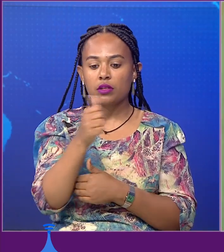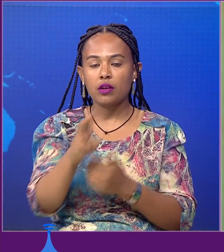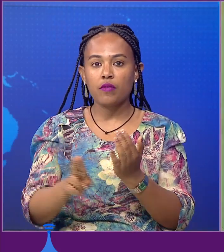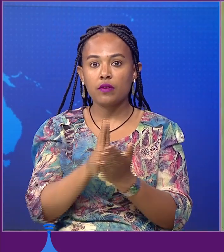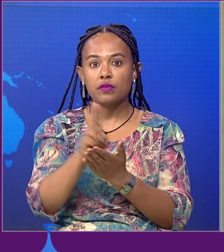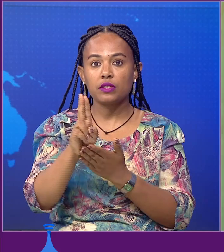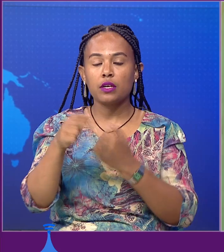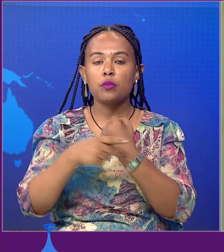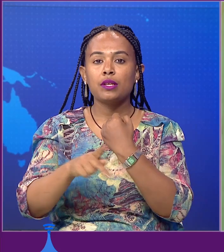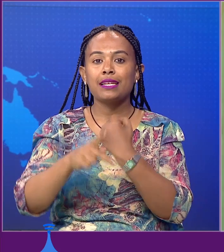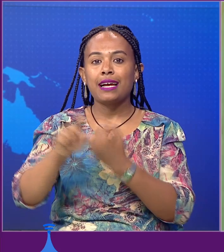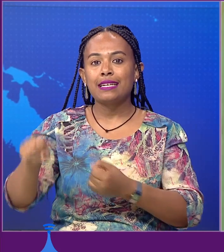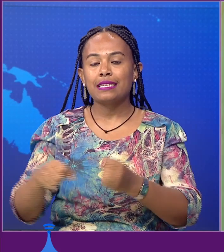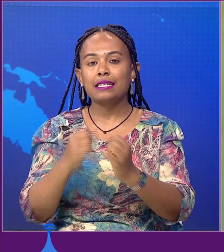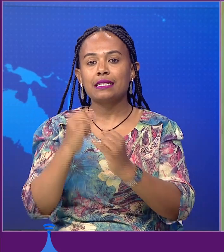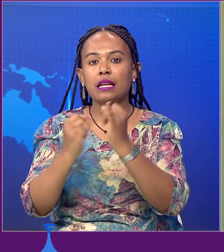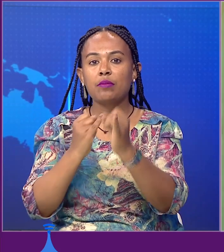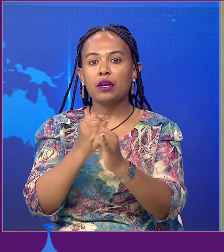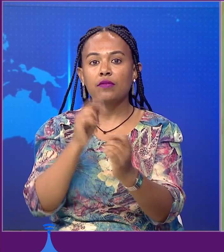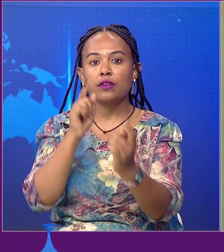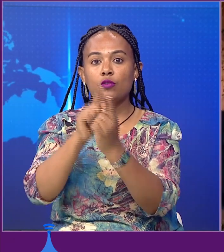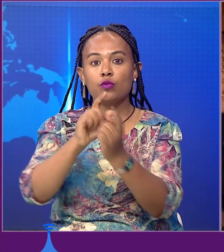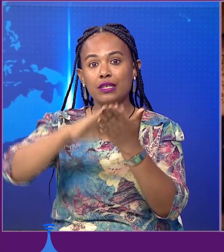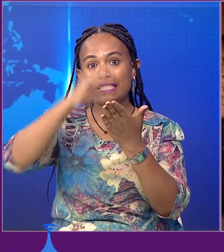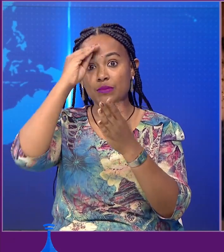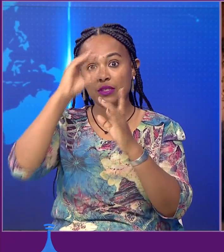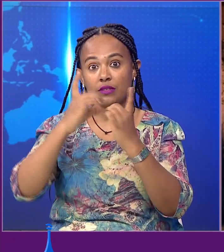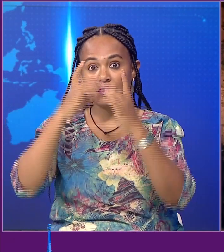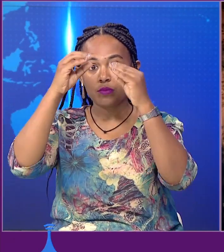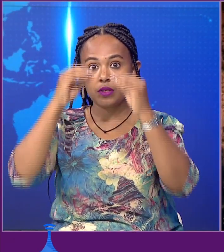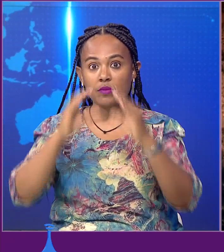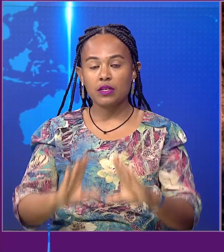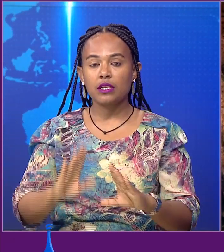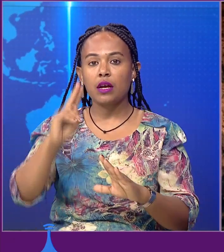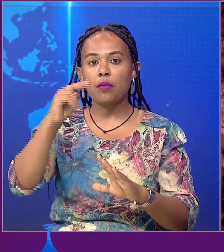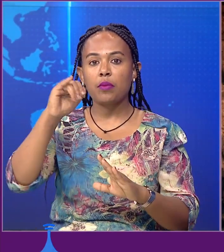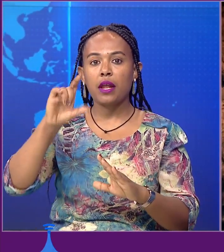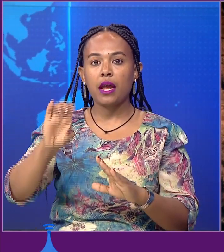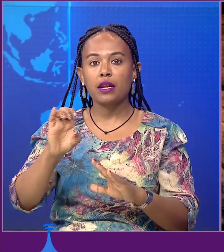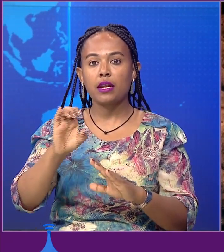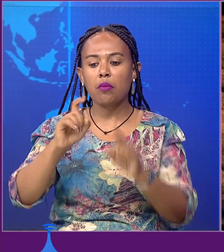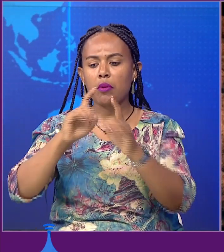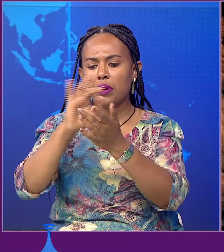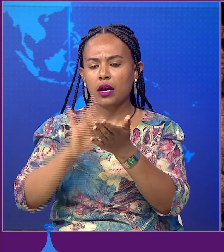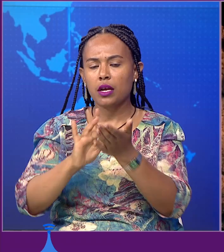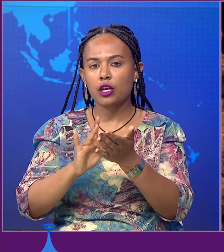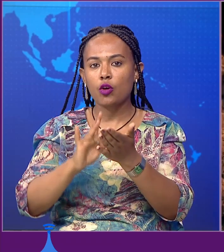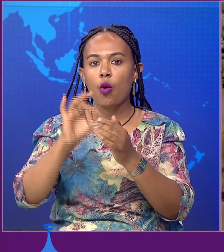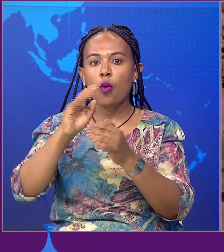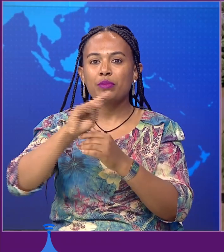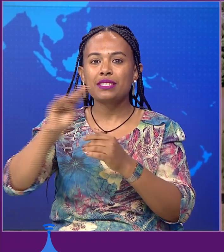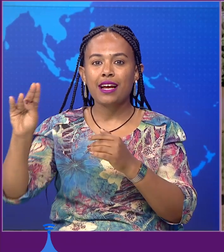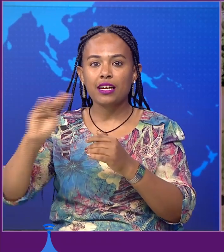ዩኒቨርሲቲ የፖለቲካል ሳይንስና ዓለም አቀፍ ግንኙነት ትምህርት ክፍል መምህርና በናይል ሸለቆና በመካከለኛው ምስራቅ